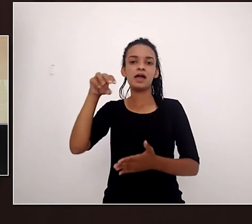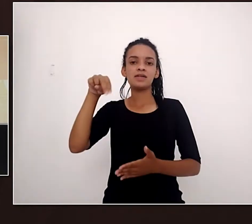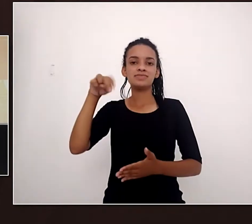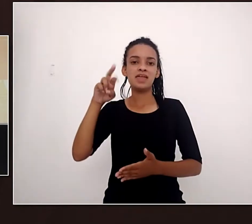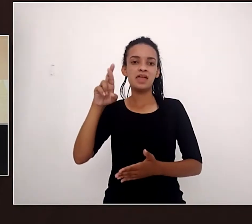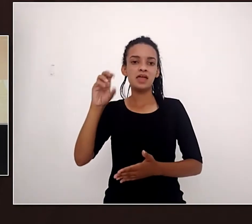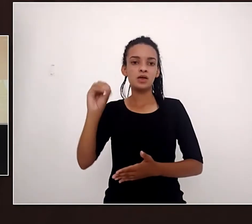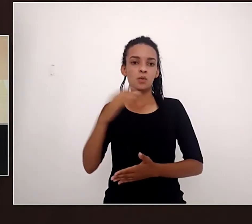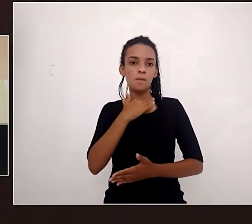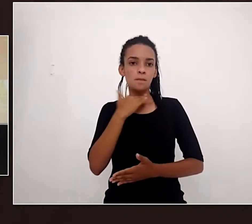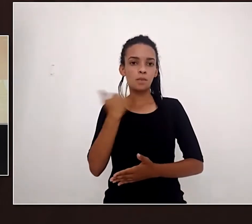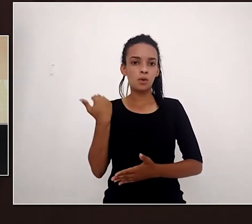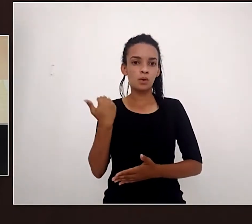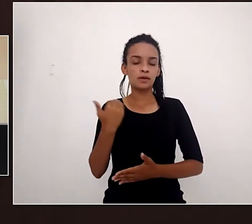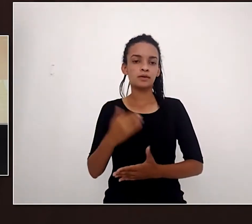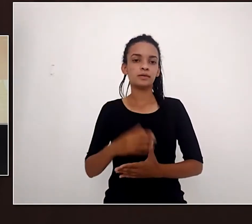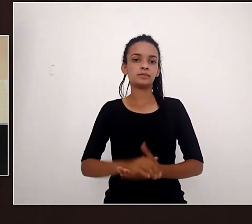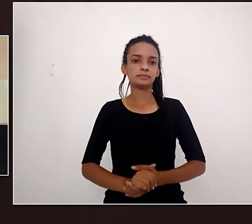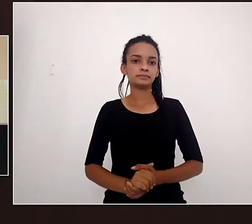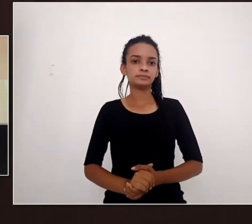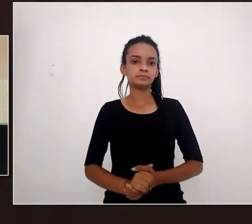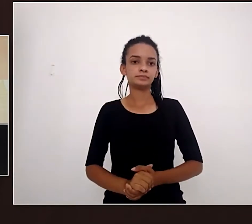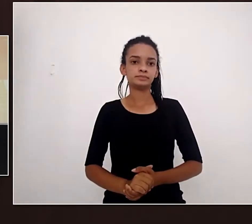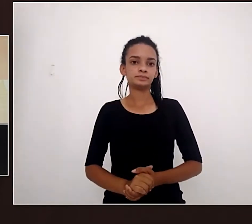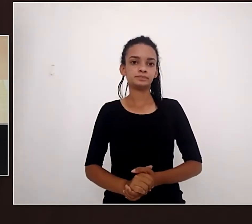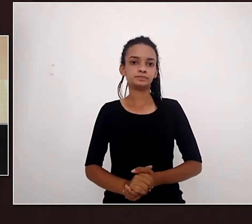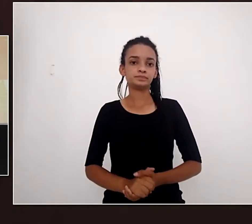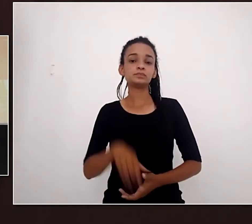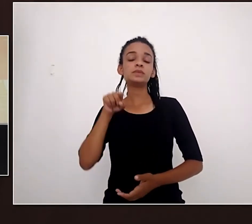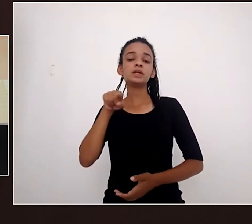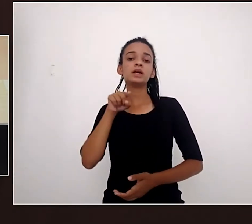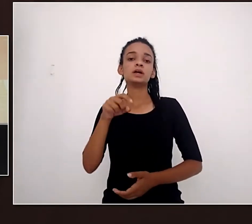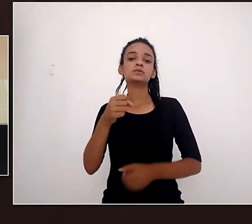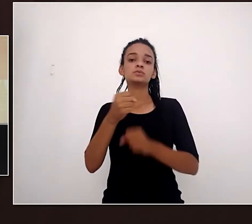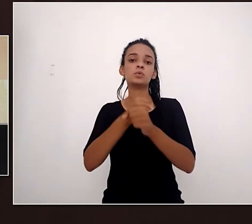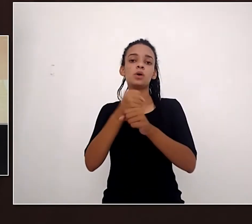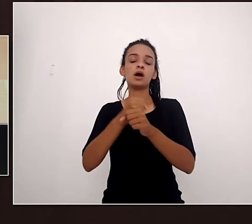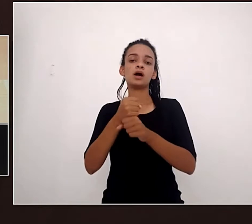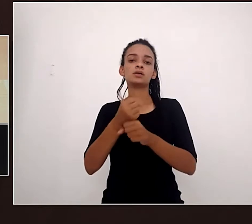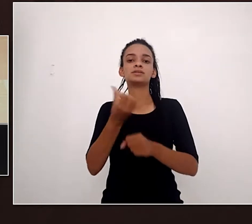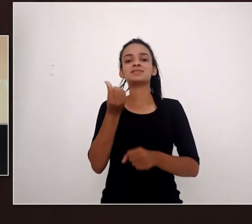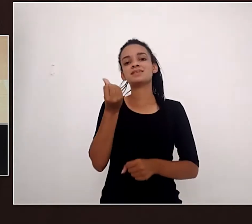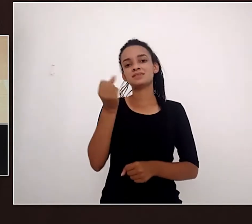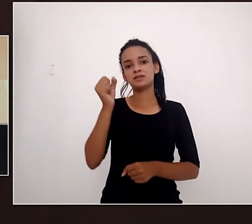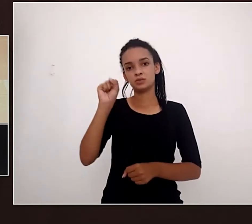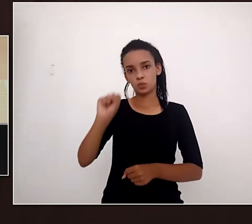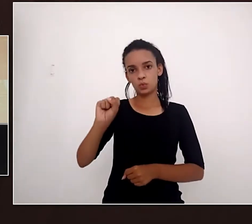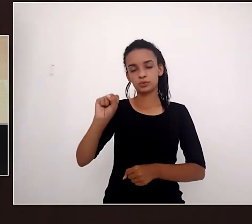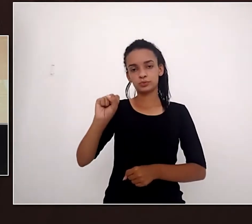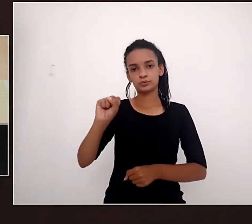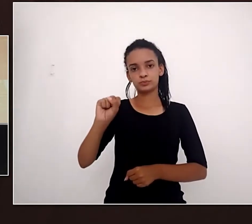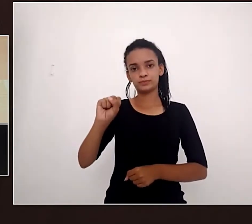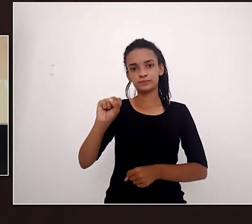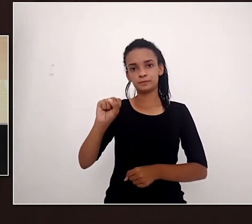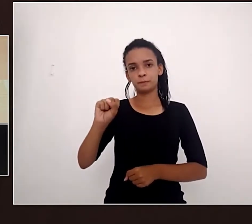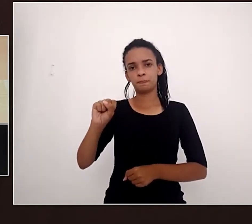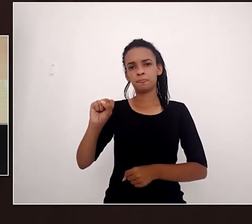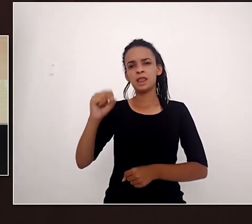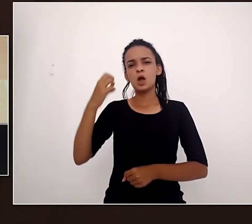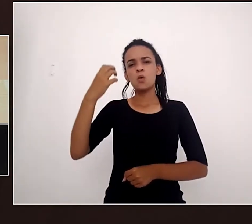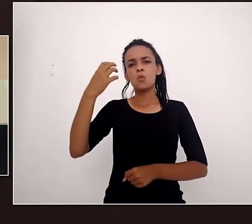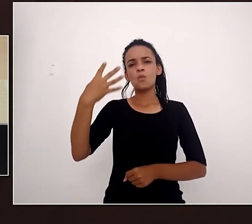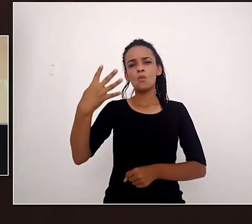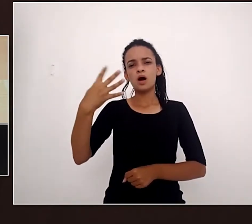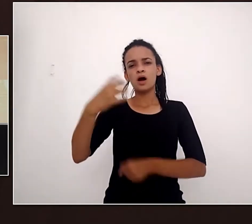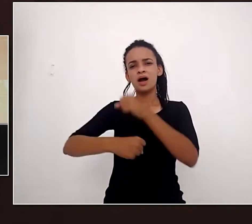no ano 68, tá? E aproximadamente 4 anos depois do incêndio de Roma e 1